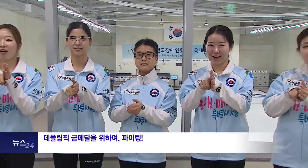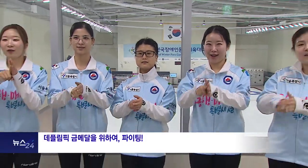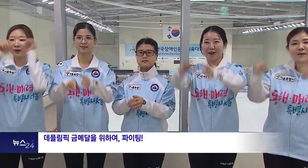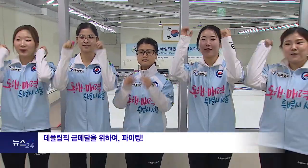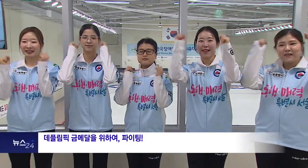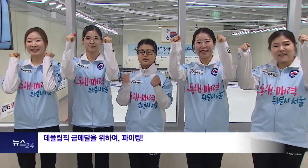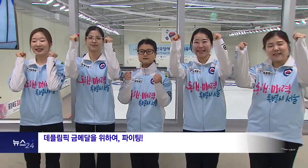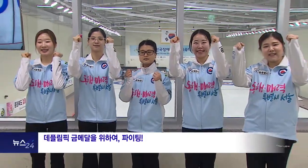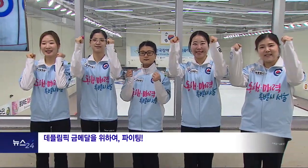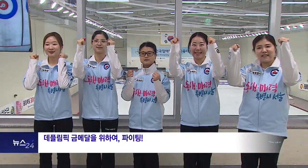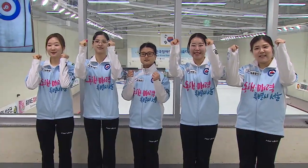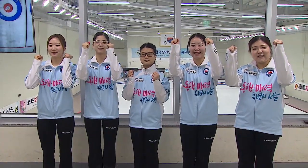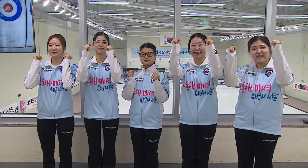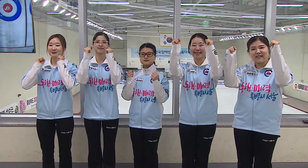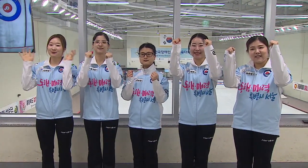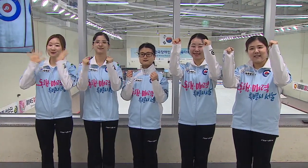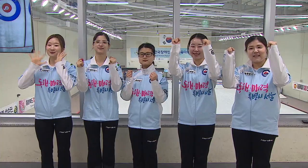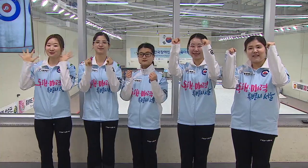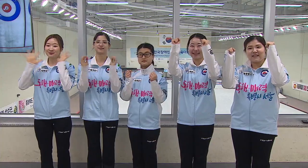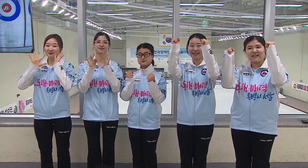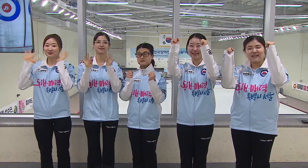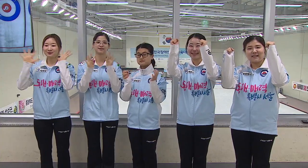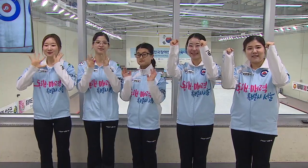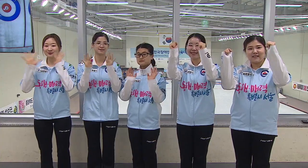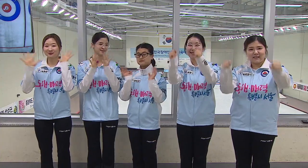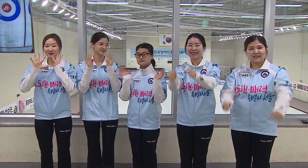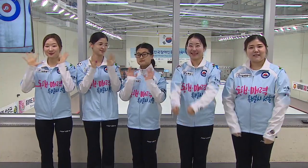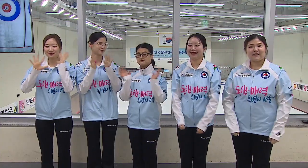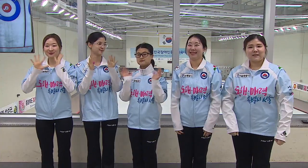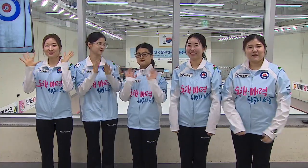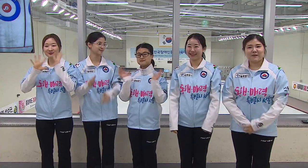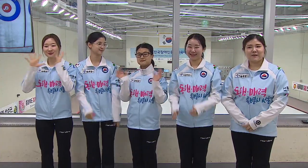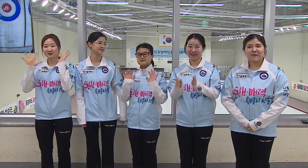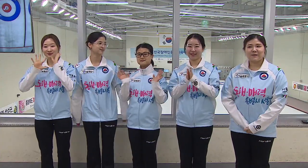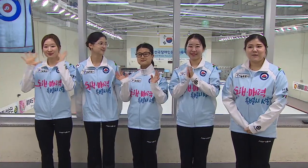예정입니다 파이팅 복지 tv 뉴스 정유정 있니다